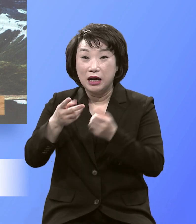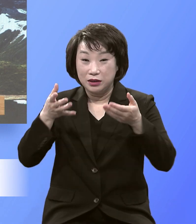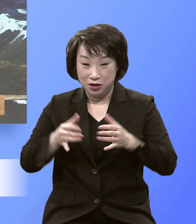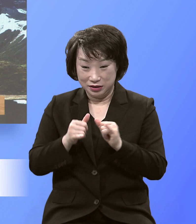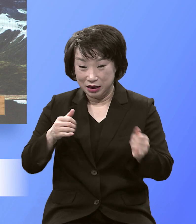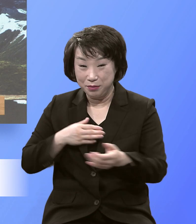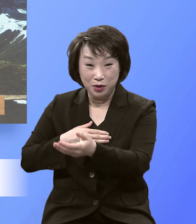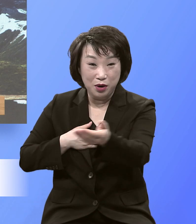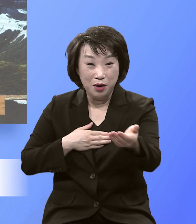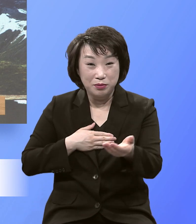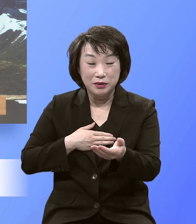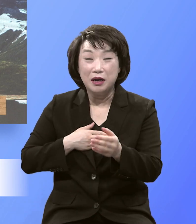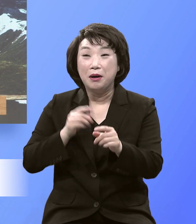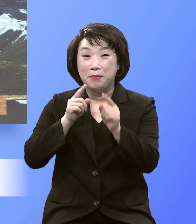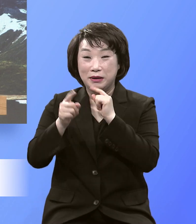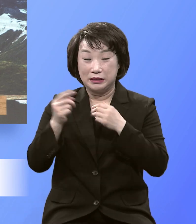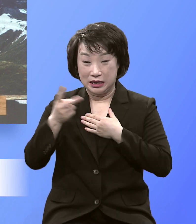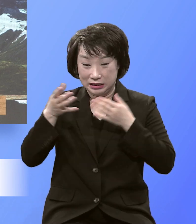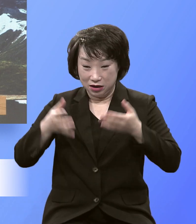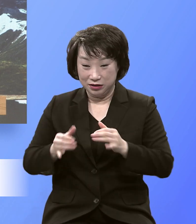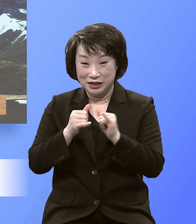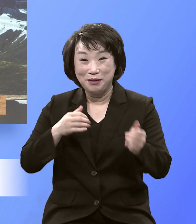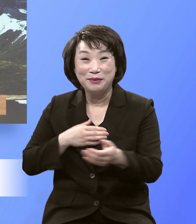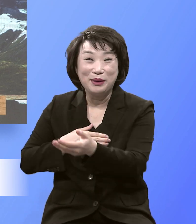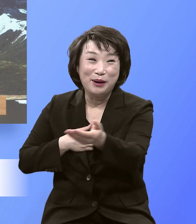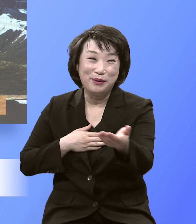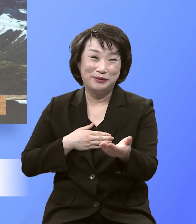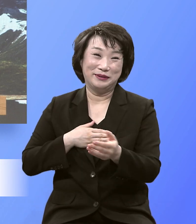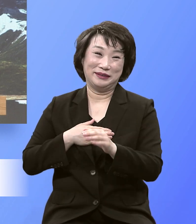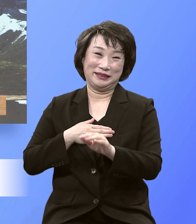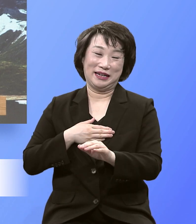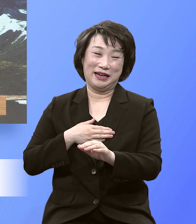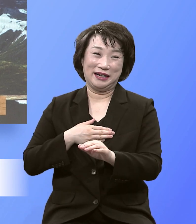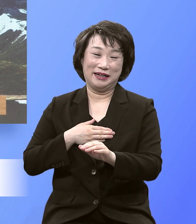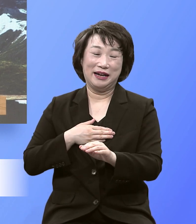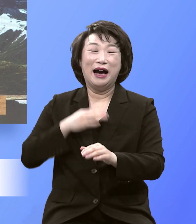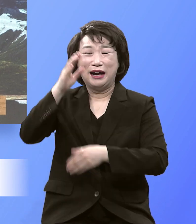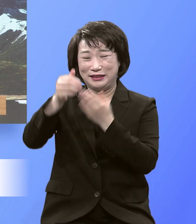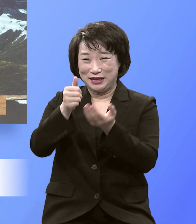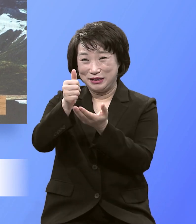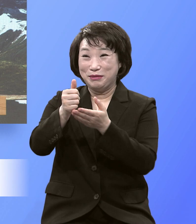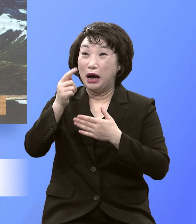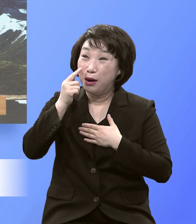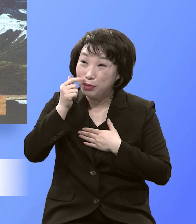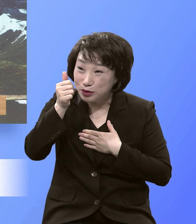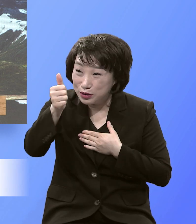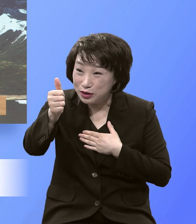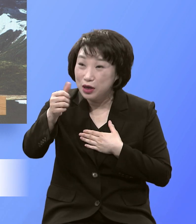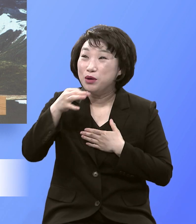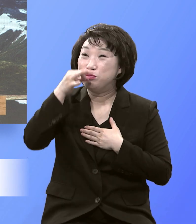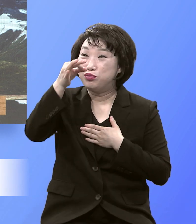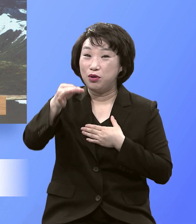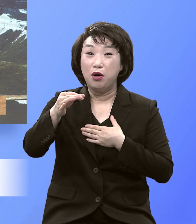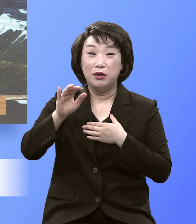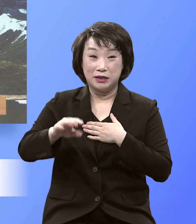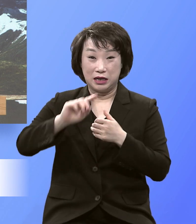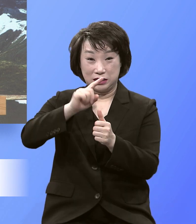거듭난 자들, 말씀으로 거듭난 자가 하나님을 아버지라 부르면